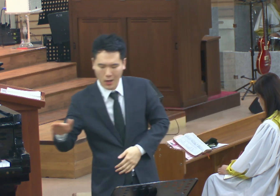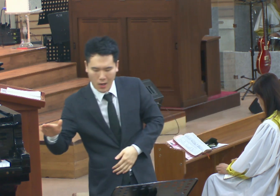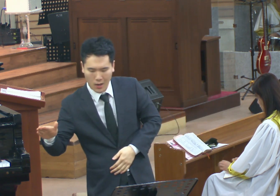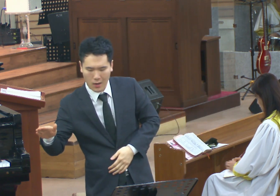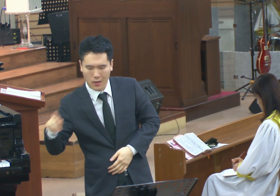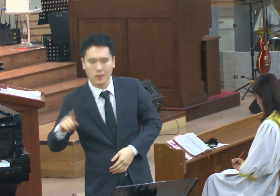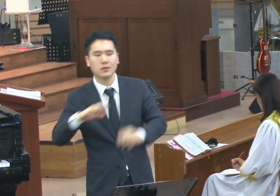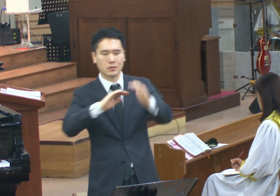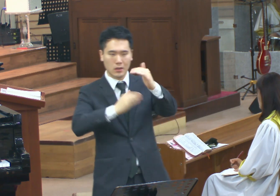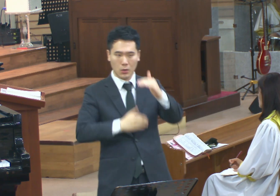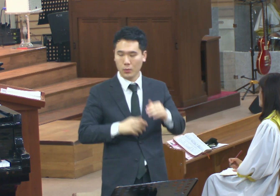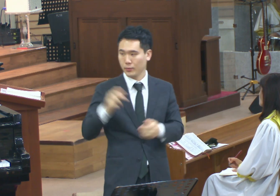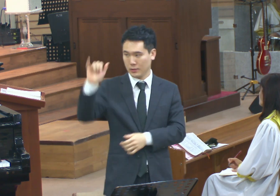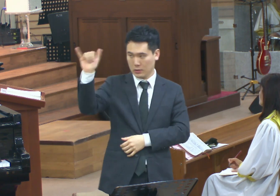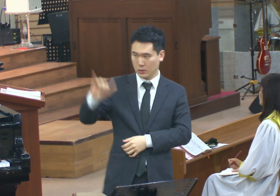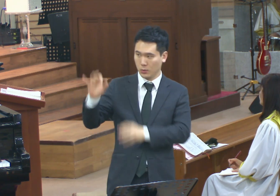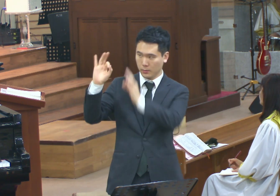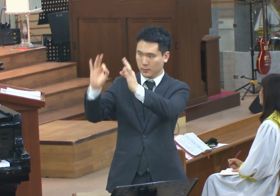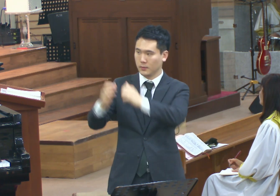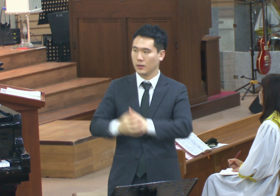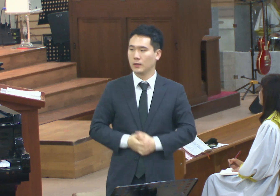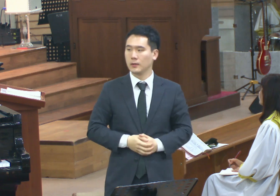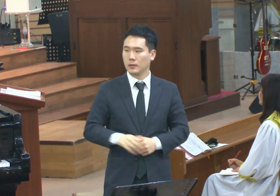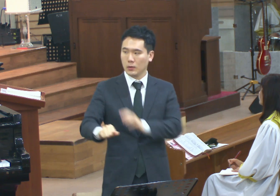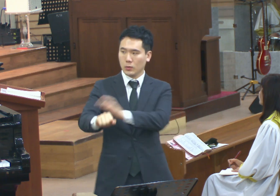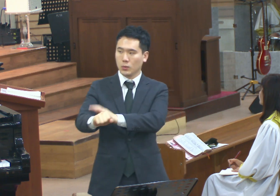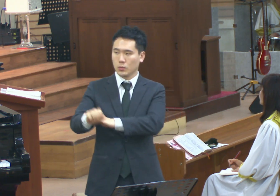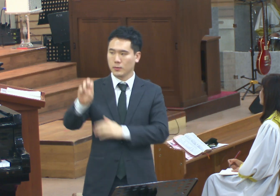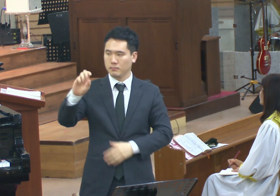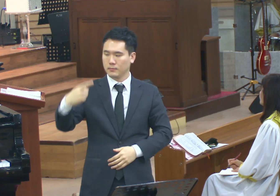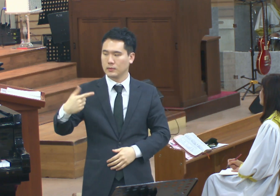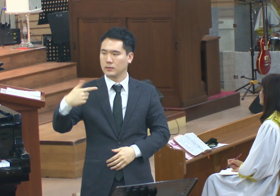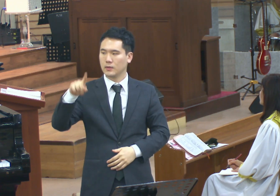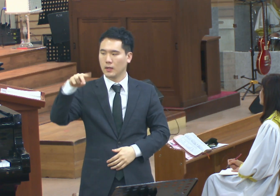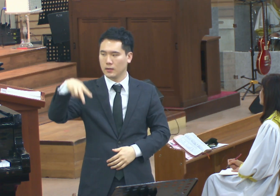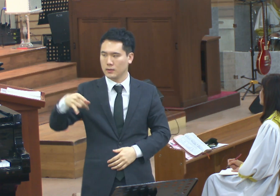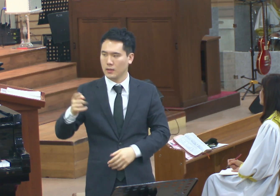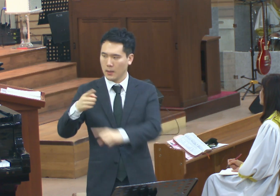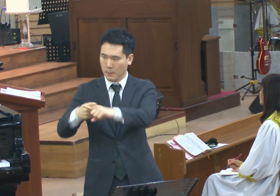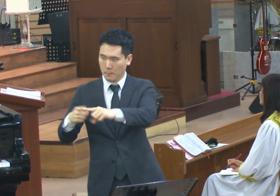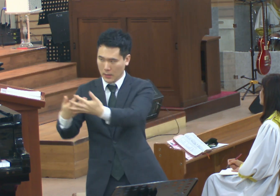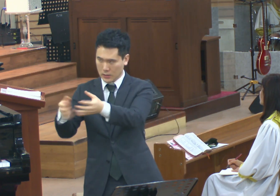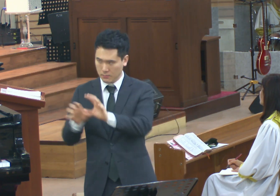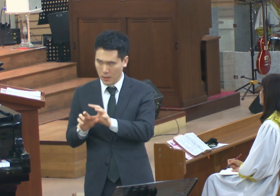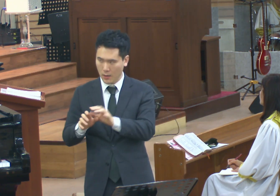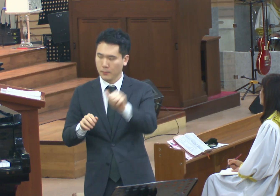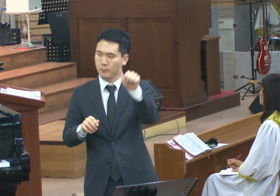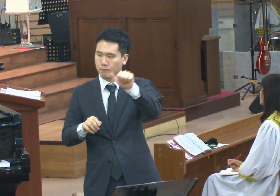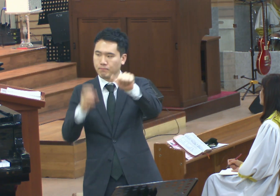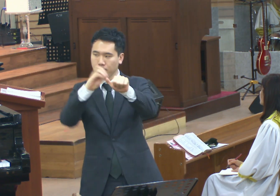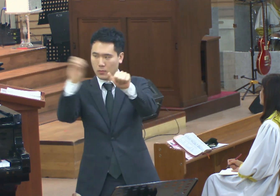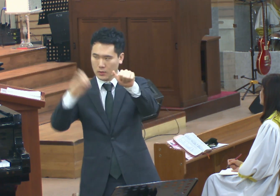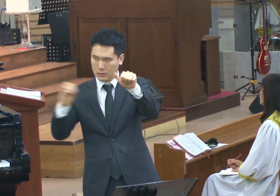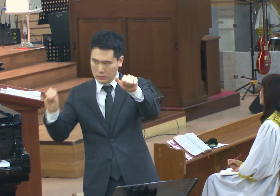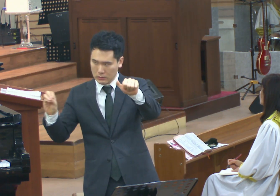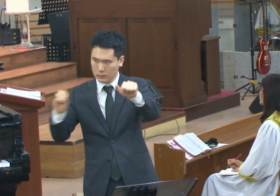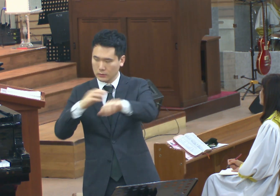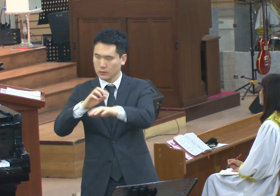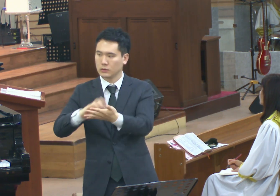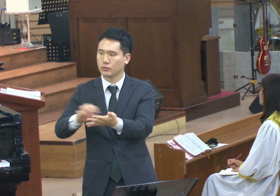보시면은 요단 동쪽의 므낫세 반지파라는 말은 50%라는 뜻이에요. 그 맞은편에 노란